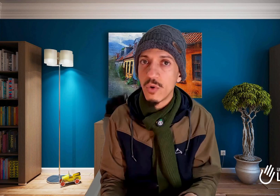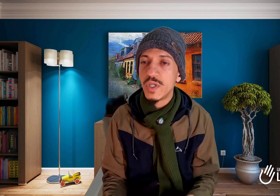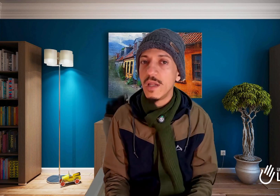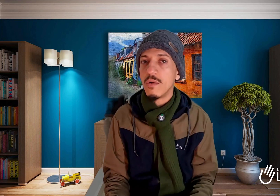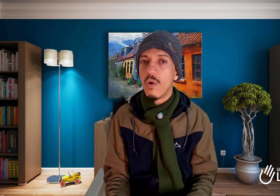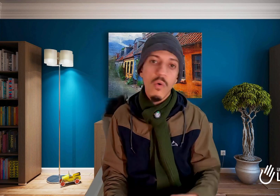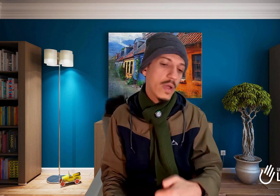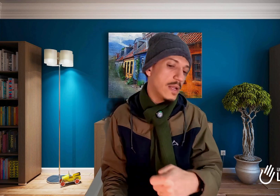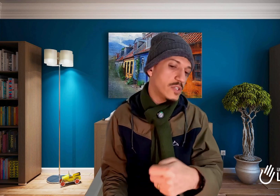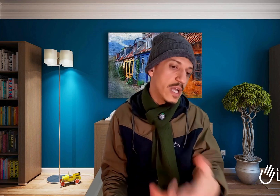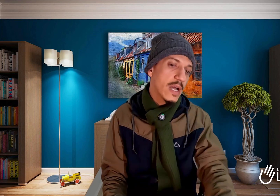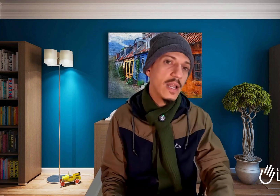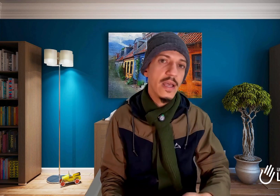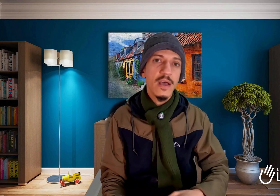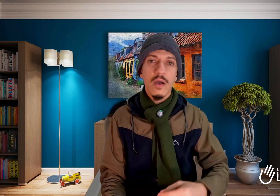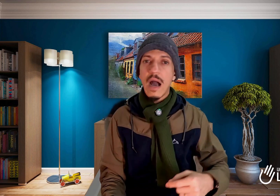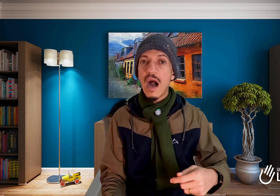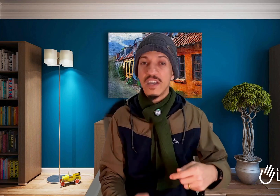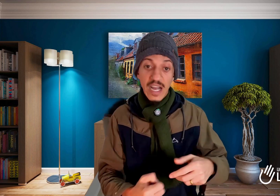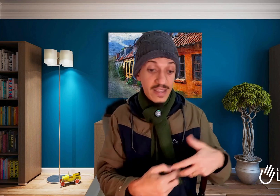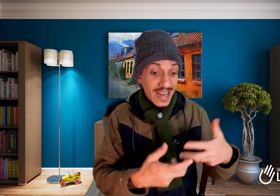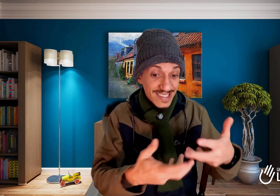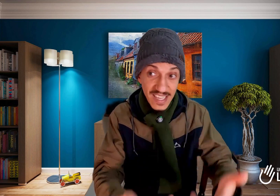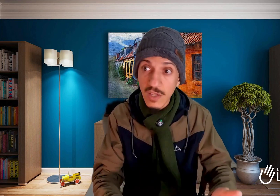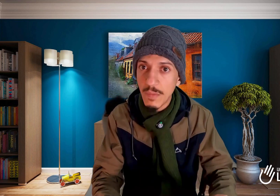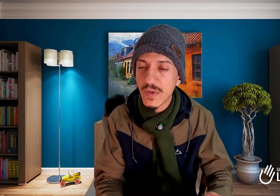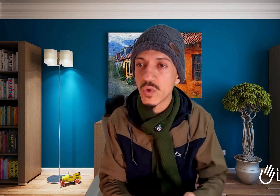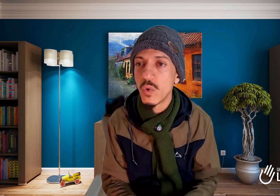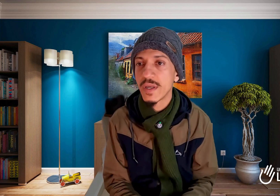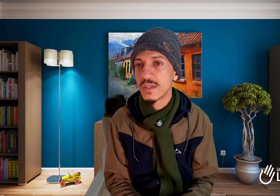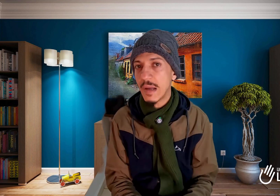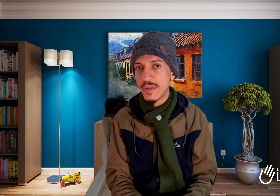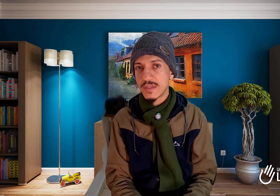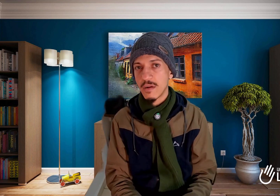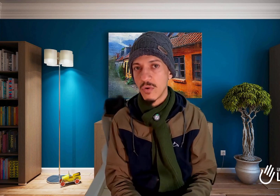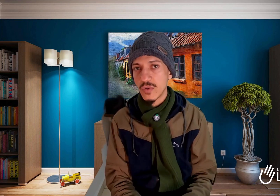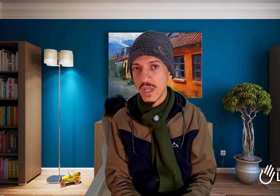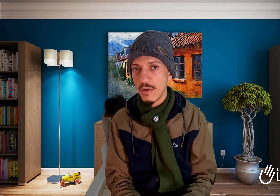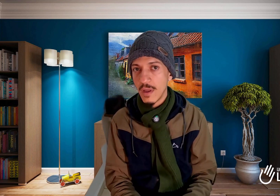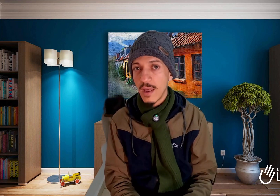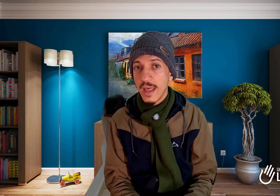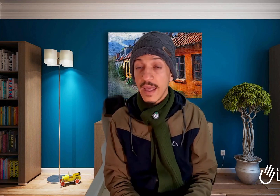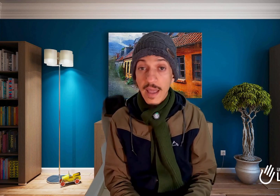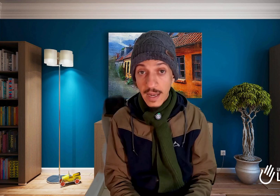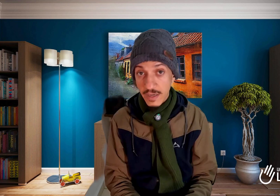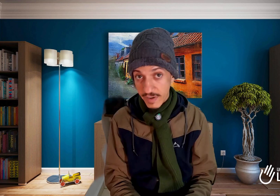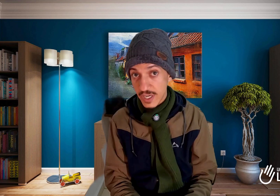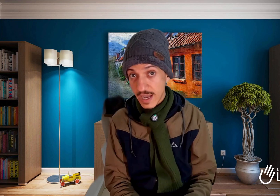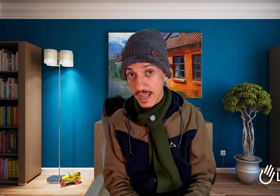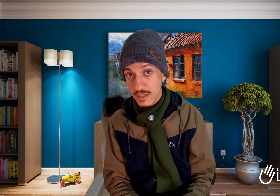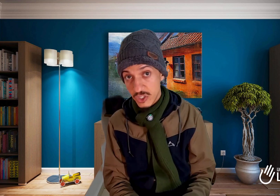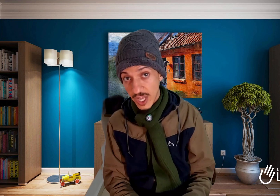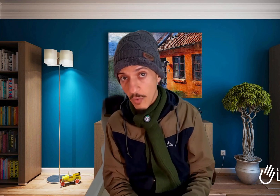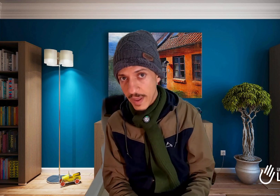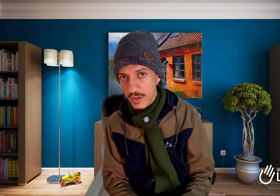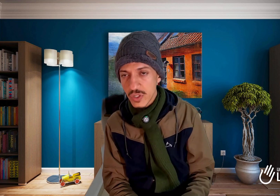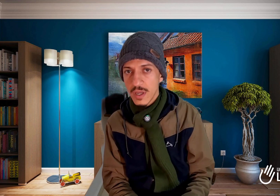auxílio, ou que ele chega ali já trazendo a pessoa que está precisando do auxílio, ele já vai chegar geralmente